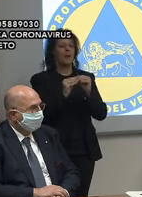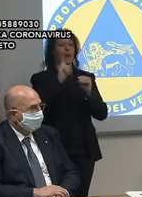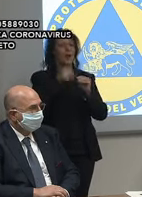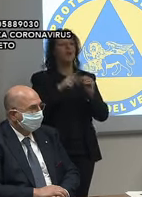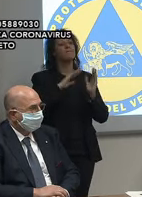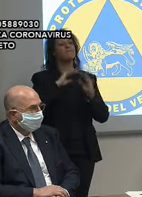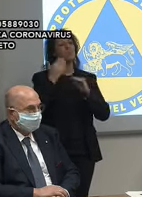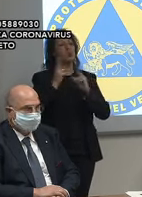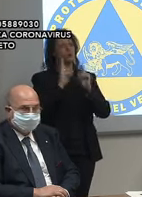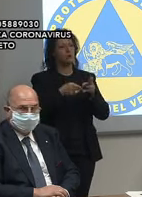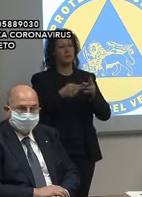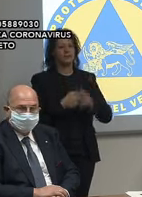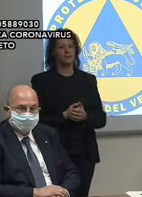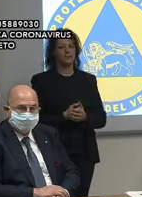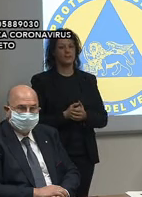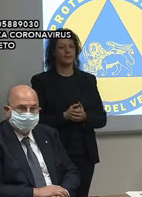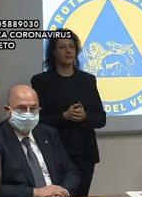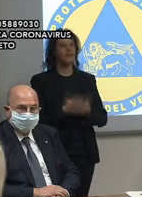strutture,